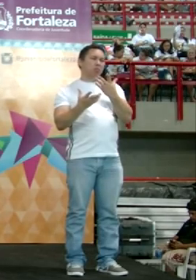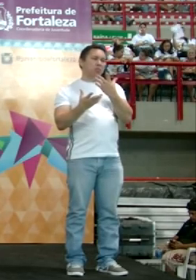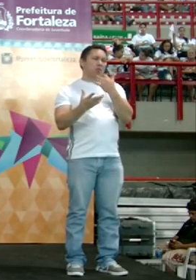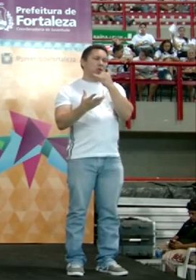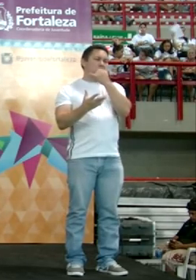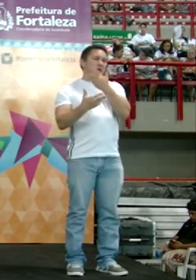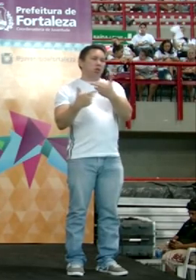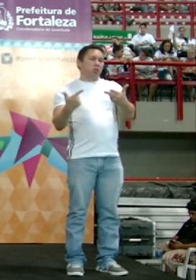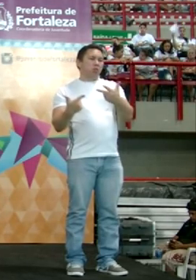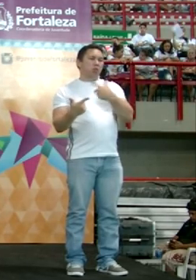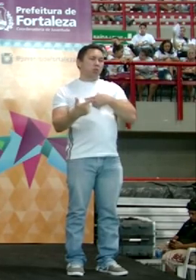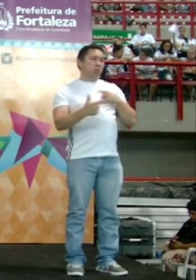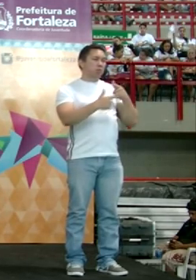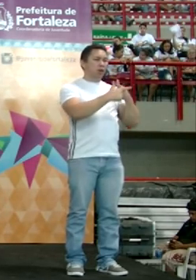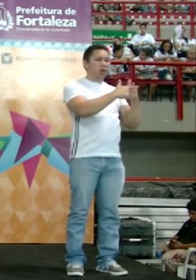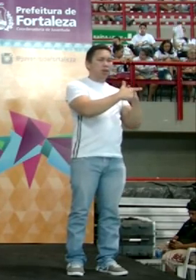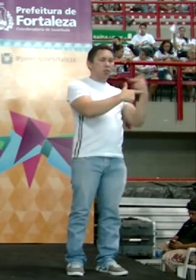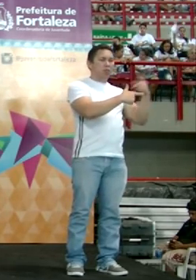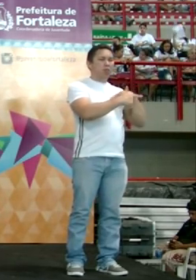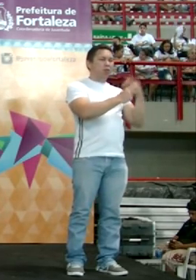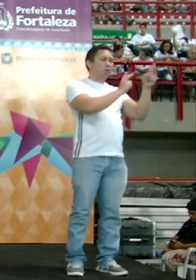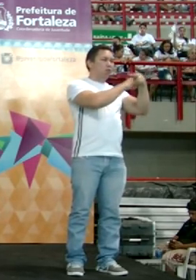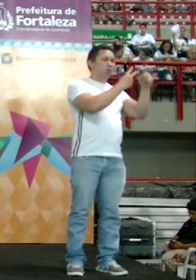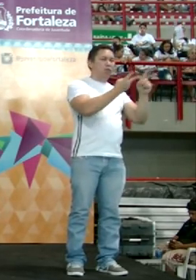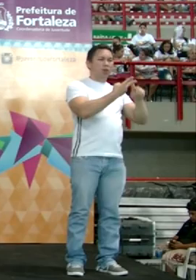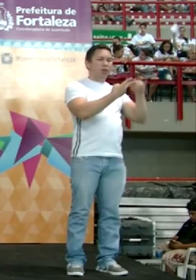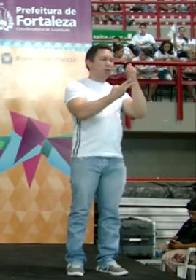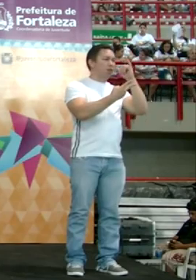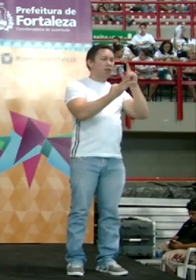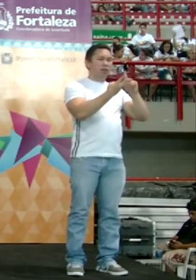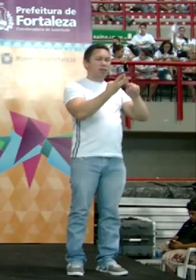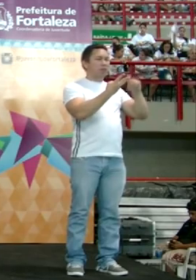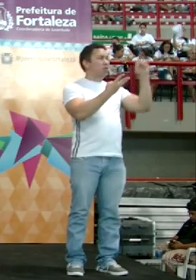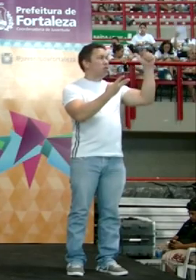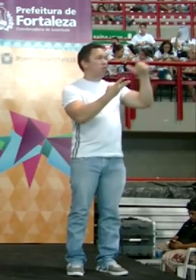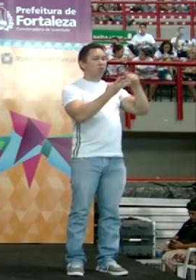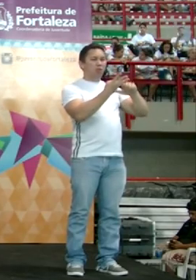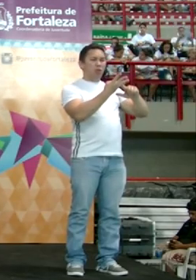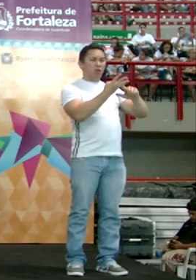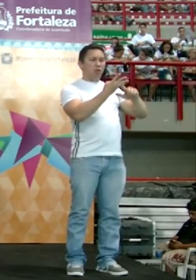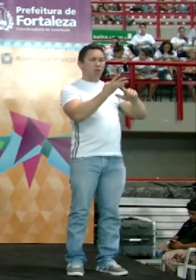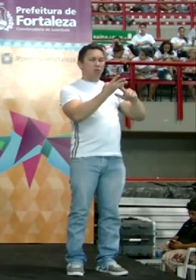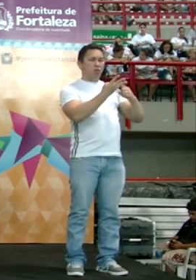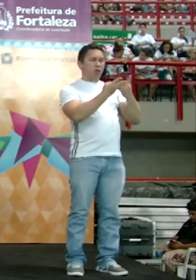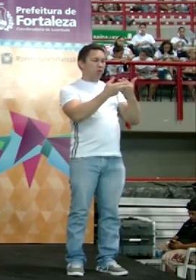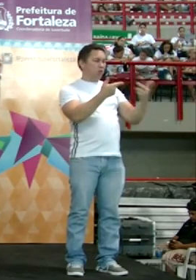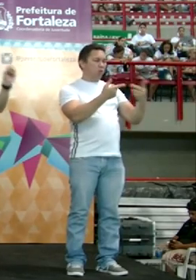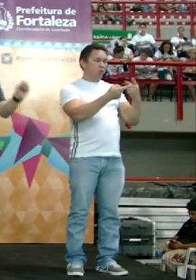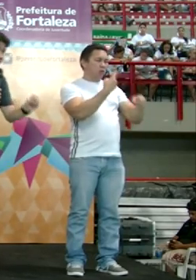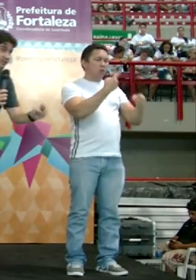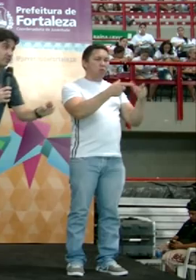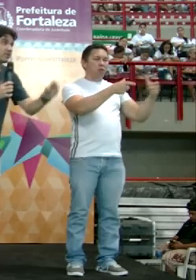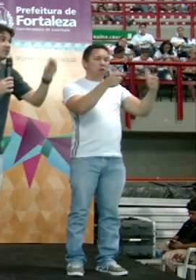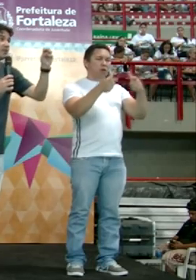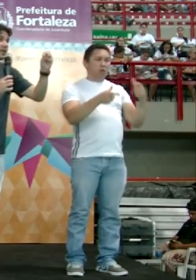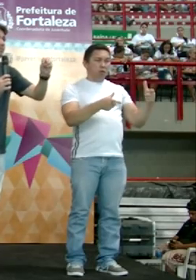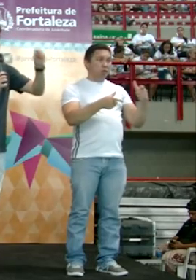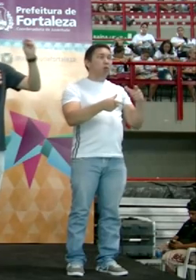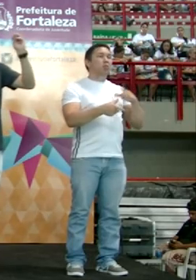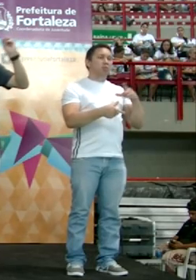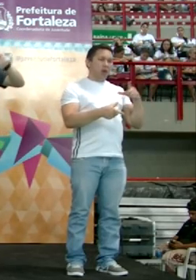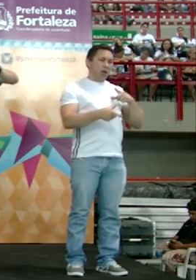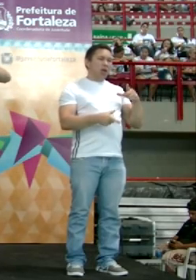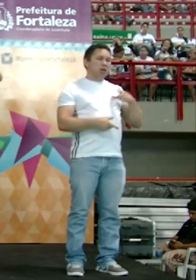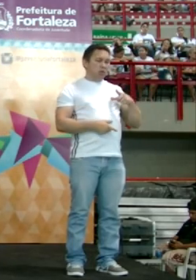eólica, solar, tem alguns problemas de instalação em alguns locais, como a gente falou. Então, o combustível que